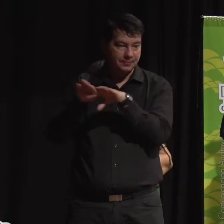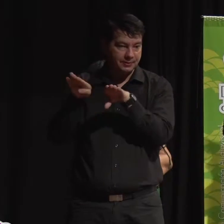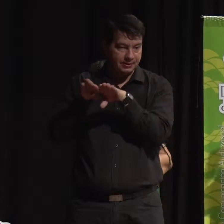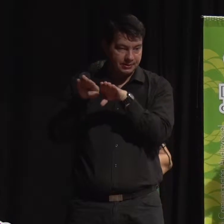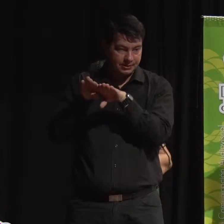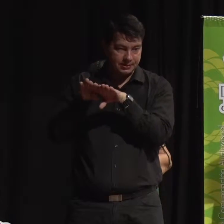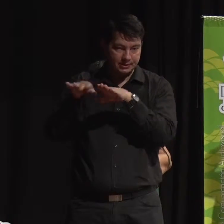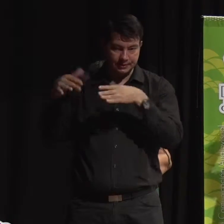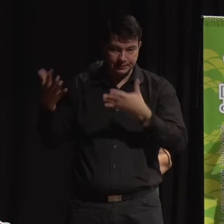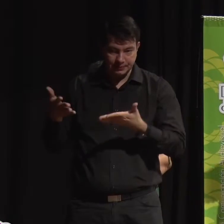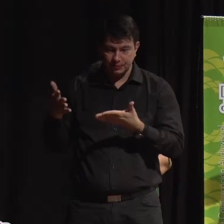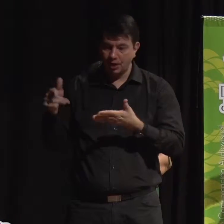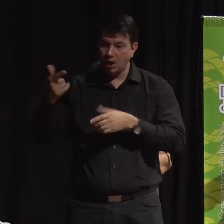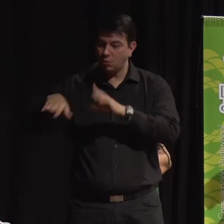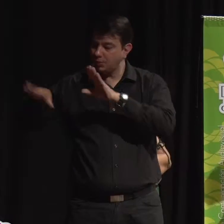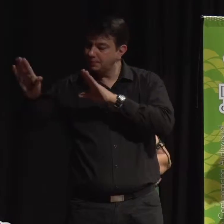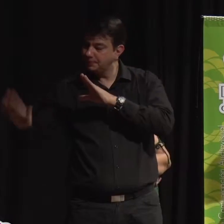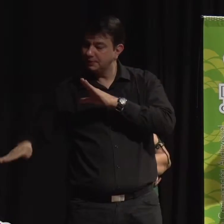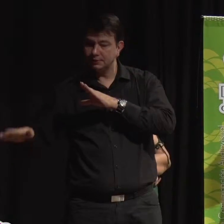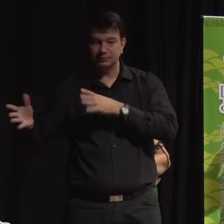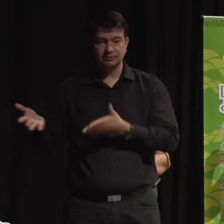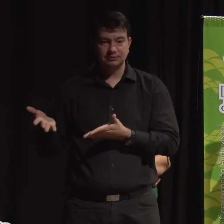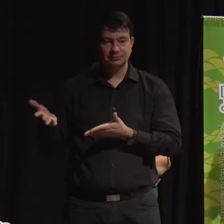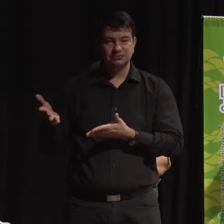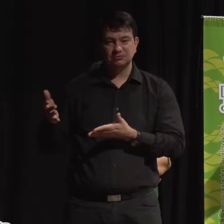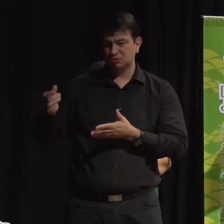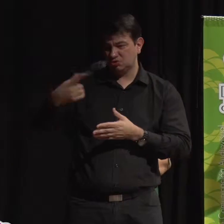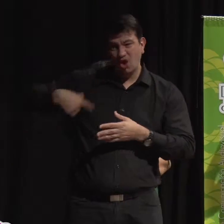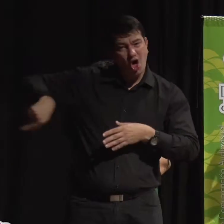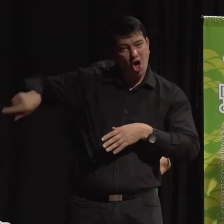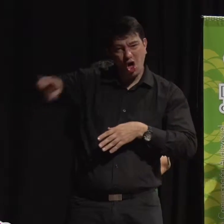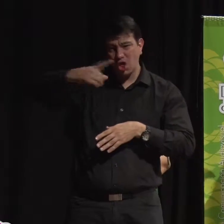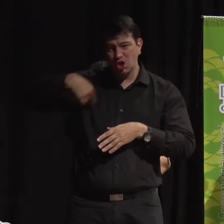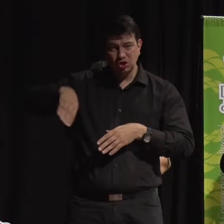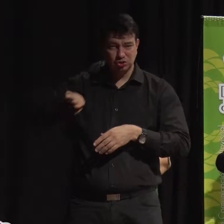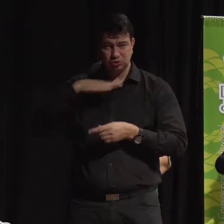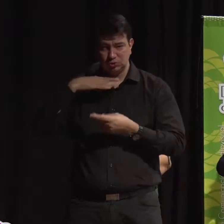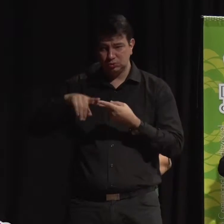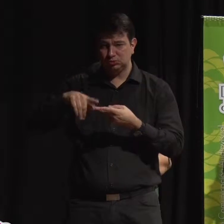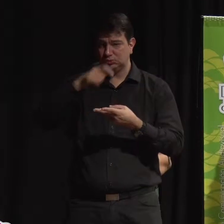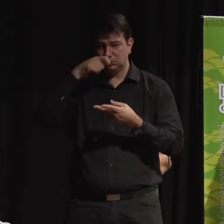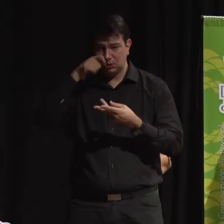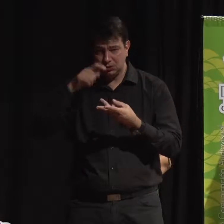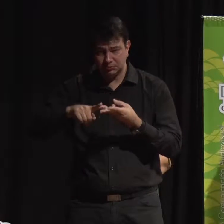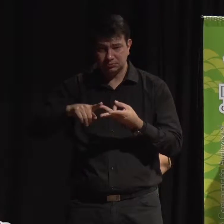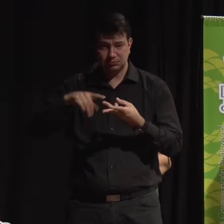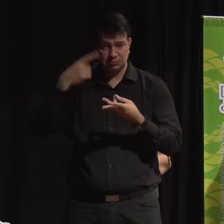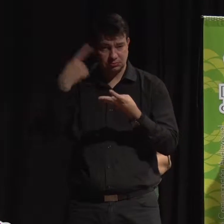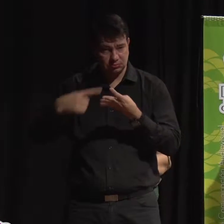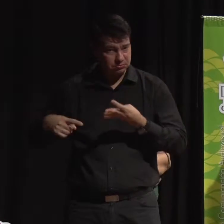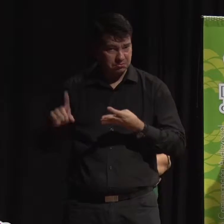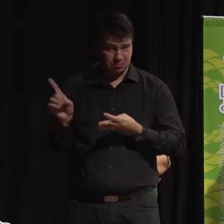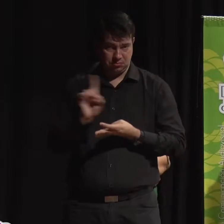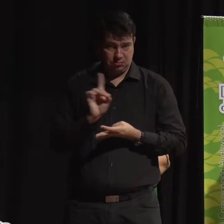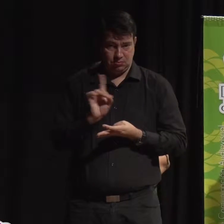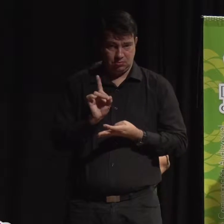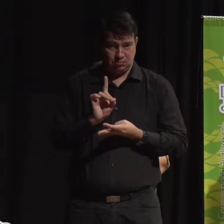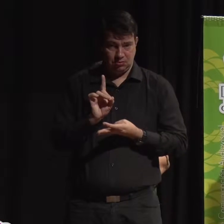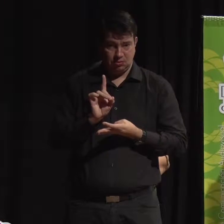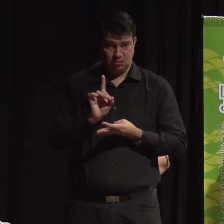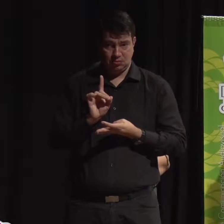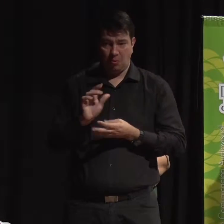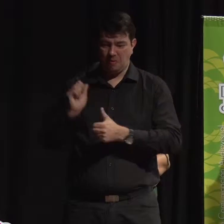mucho más chicos pero no todos somos delincuentes ni adicto y